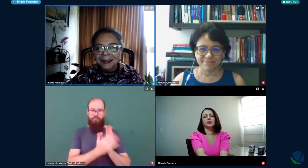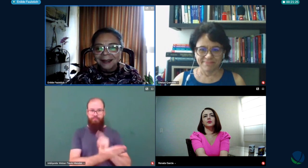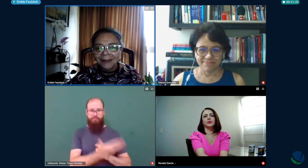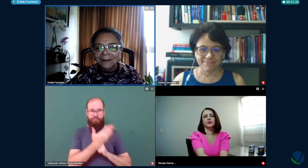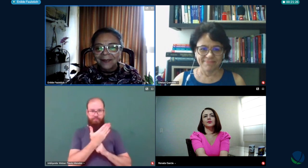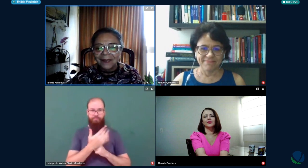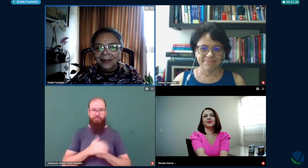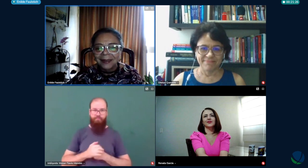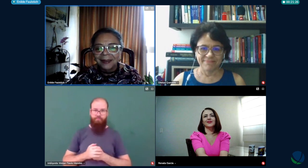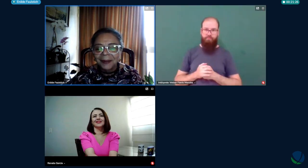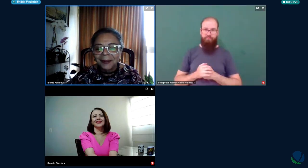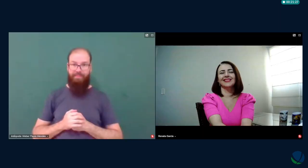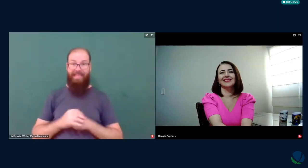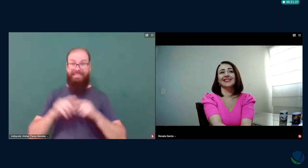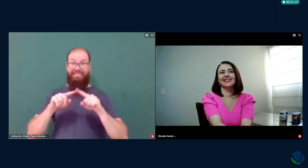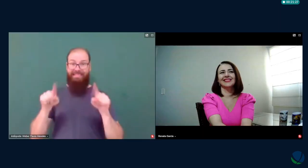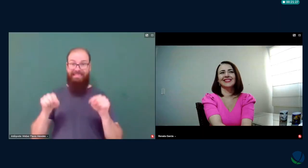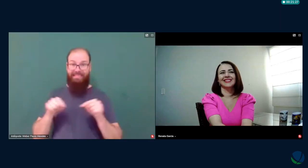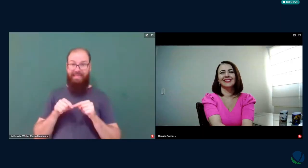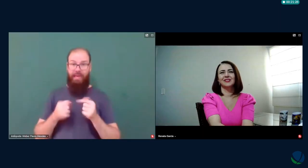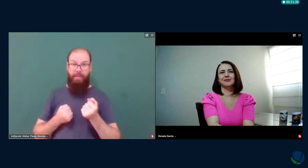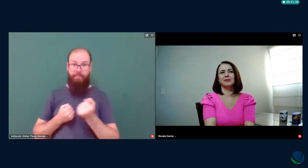entrar na sala de apoio.